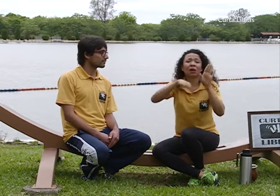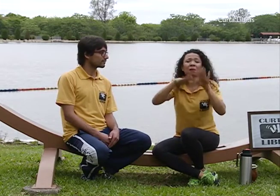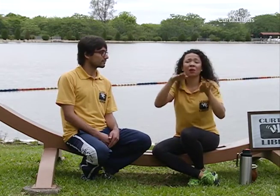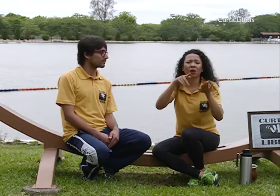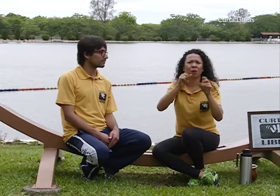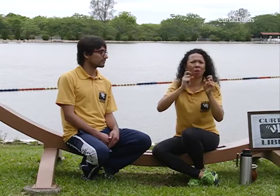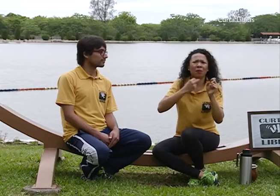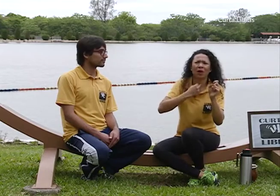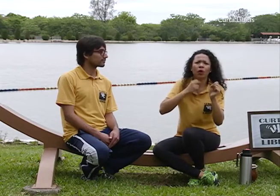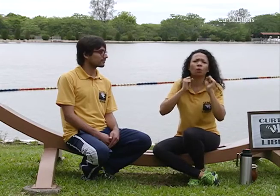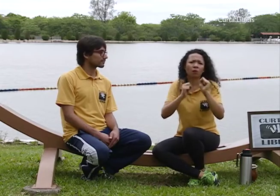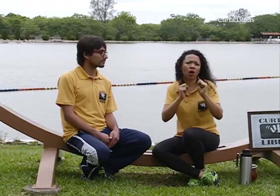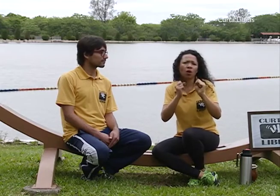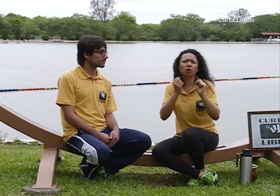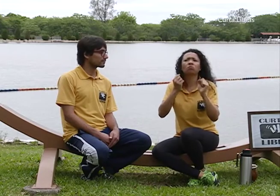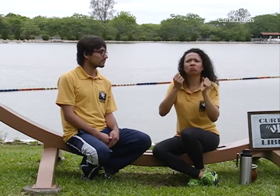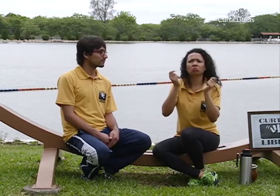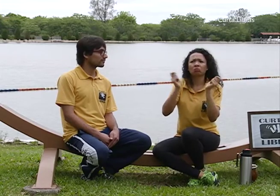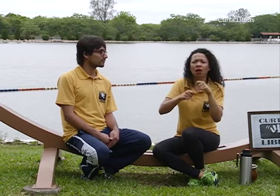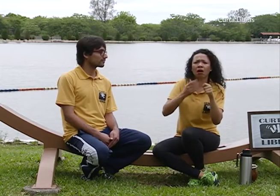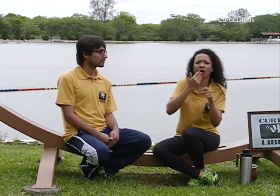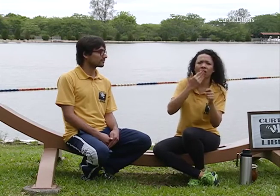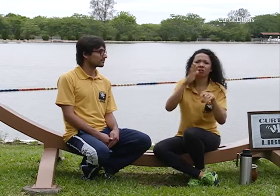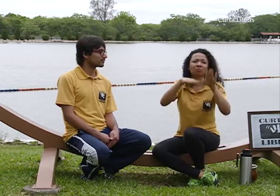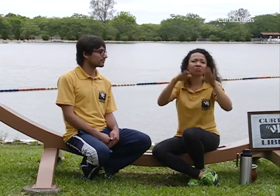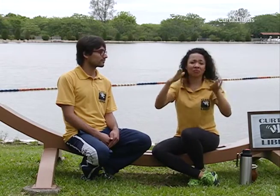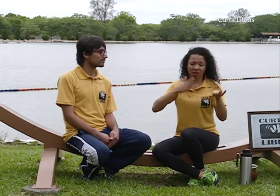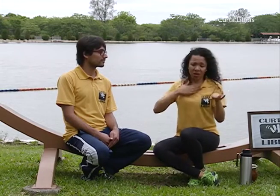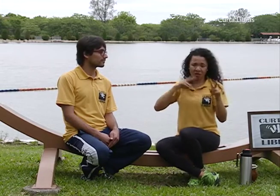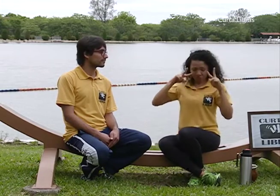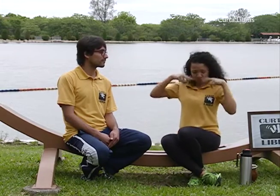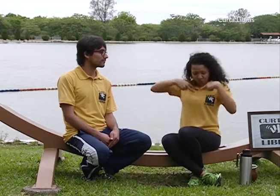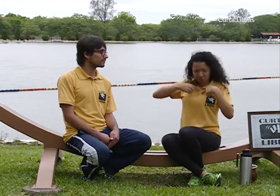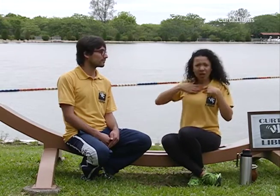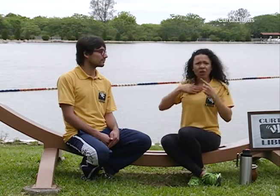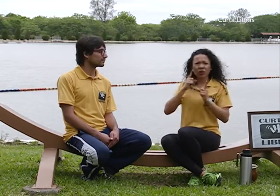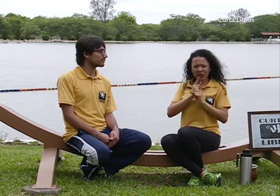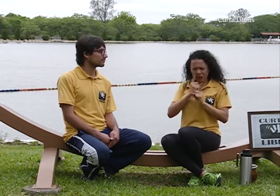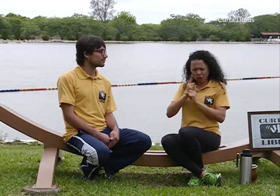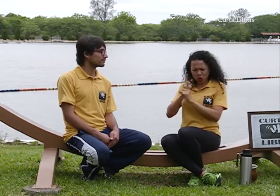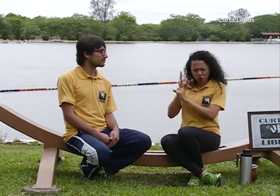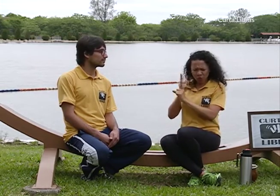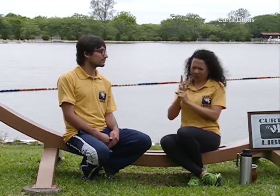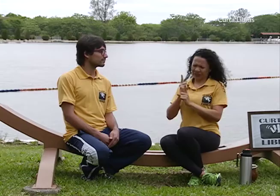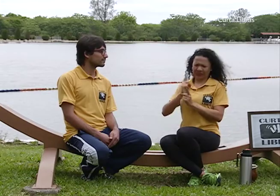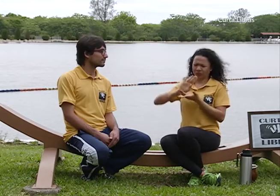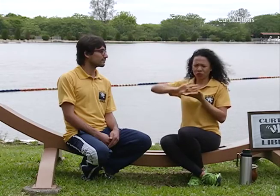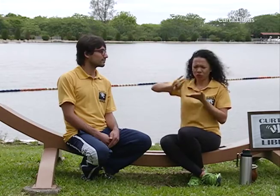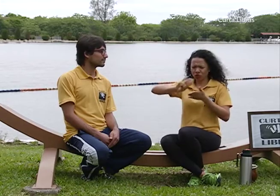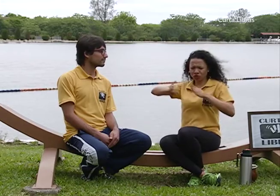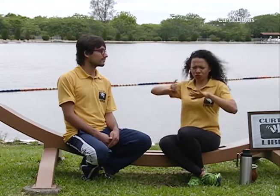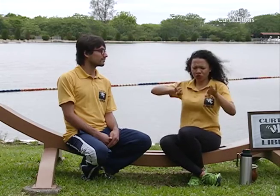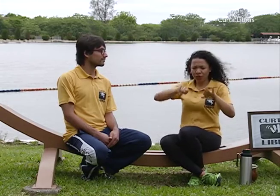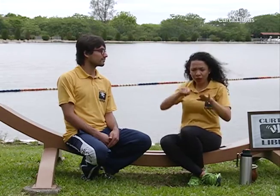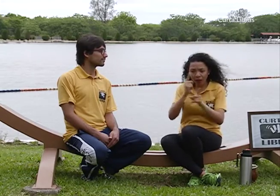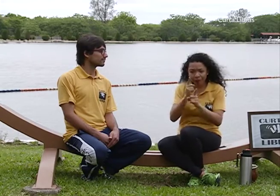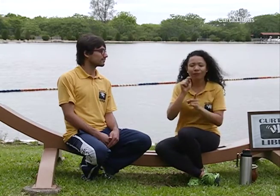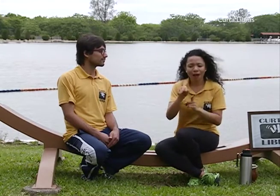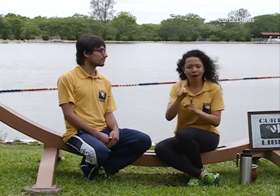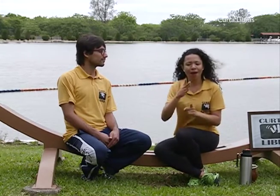gosta, que pode comer, enfim. Você tem que se sentir bem e ver o que combina. Evitar de comer alguns alimentos